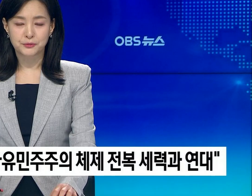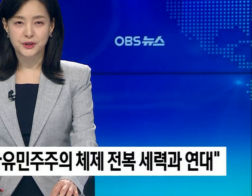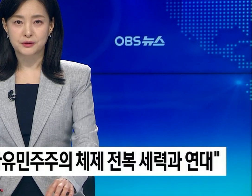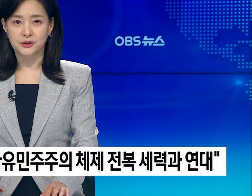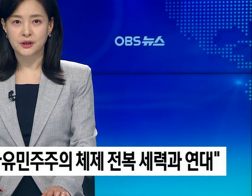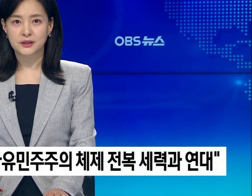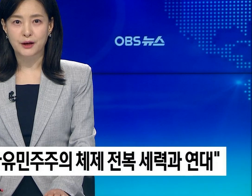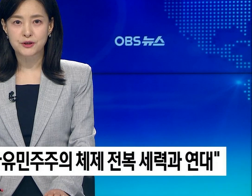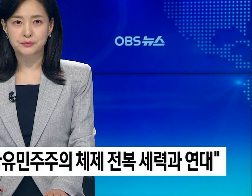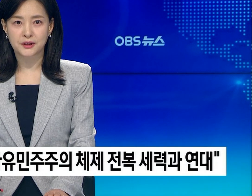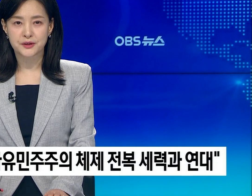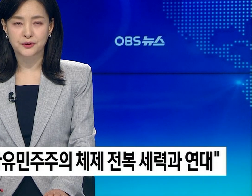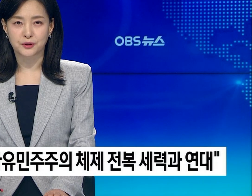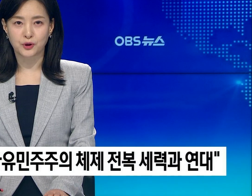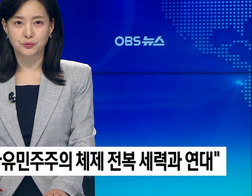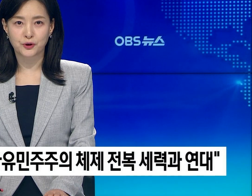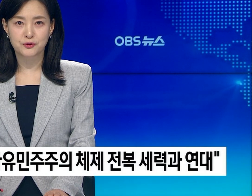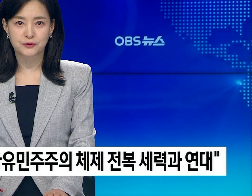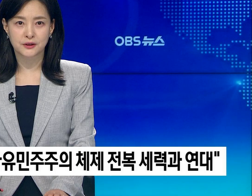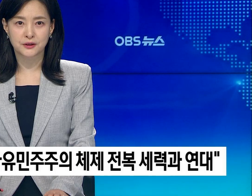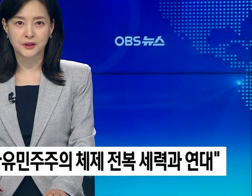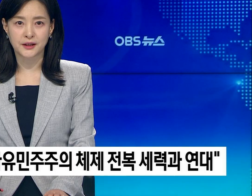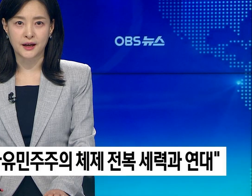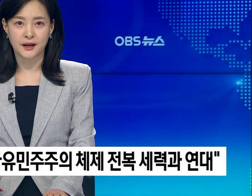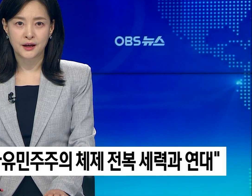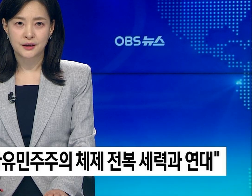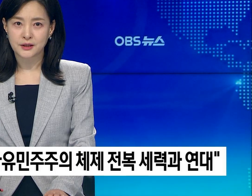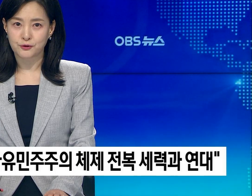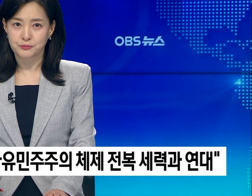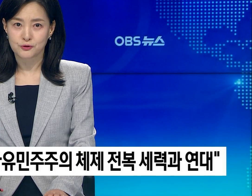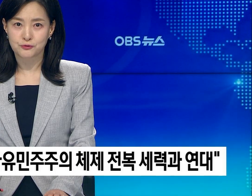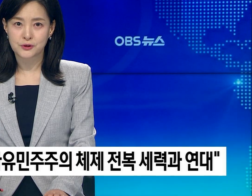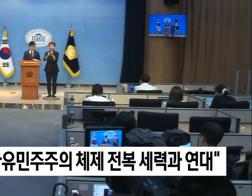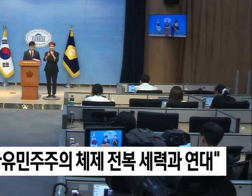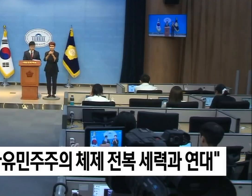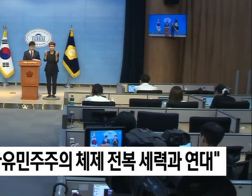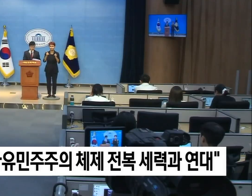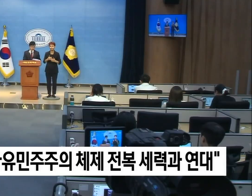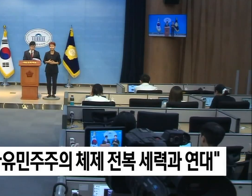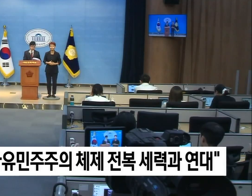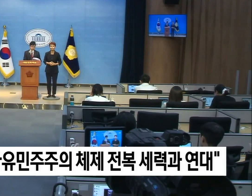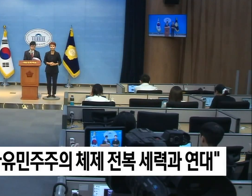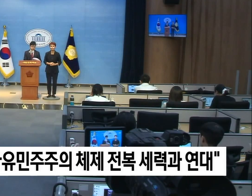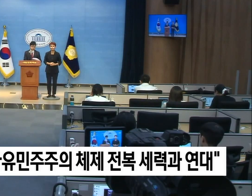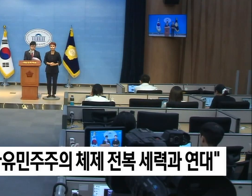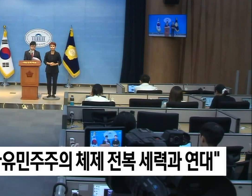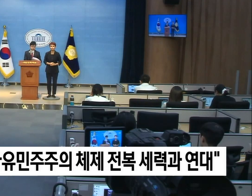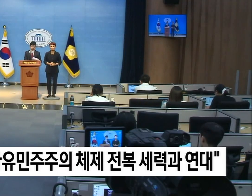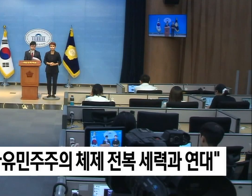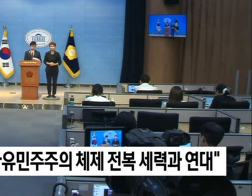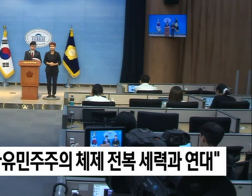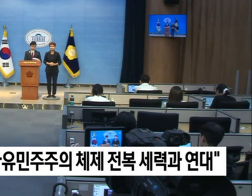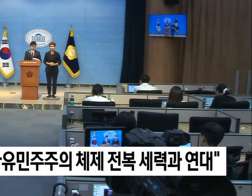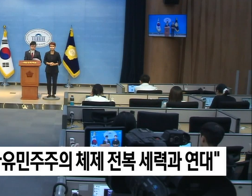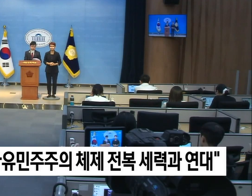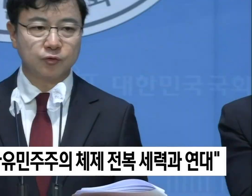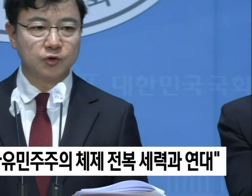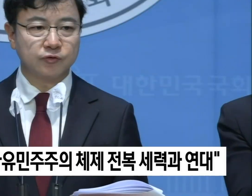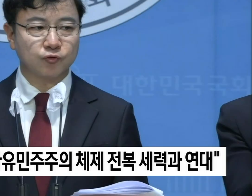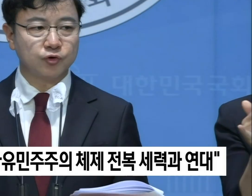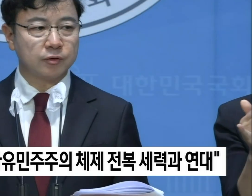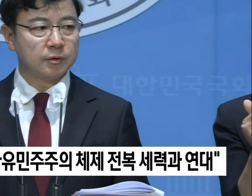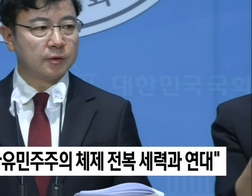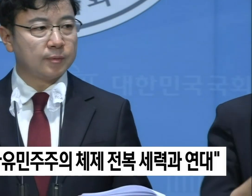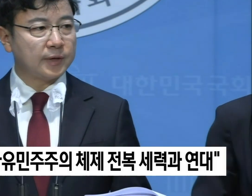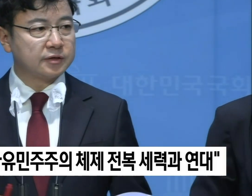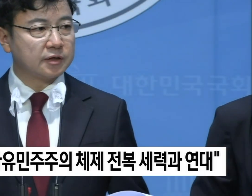한편 국민의힘은 장외 집회에 나선 더불어민주당을 겨냥해 자유민주주의 체제 전복을 도모하려는 사람들과도 사실상